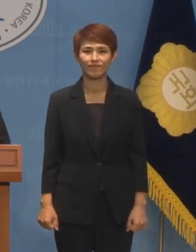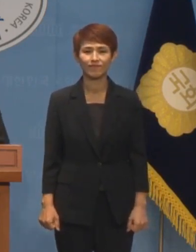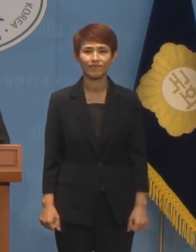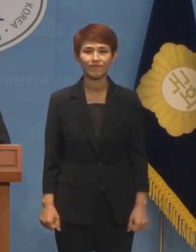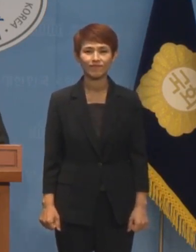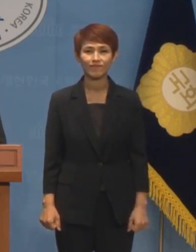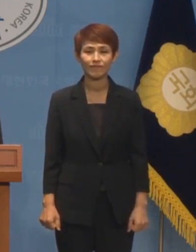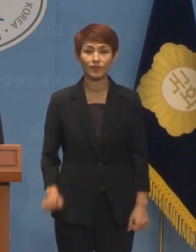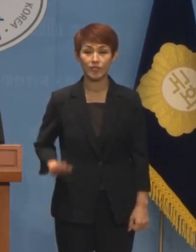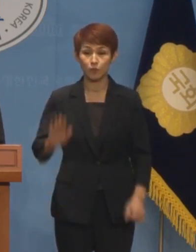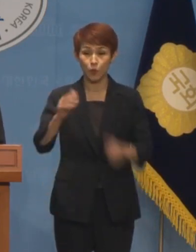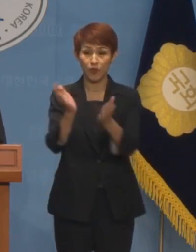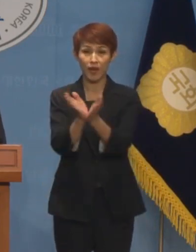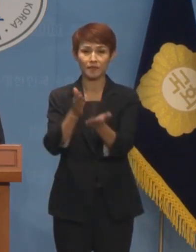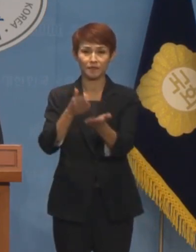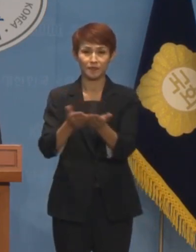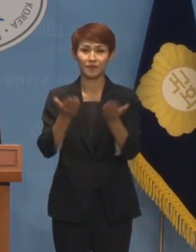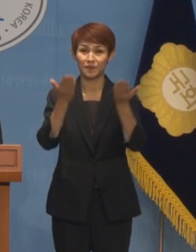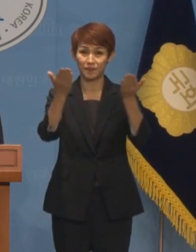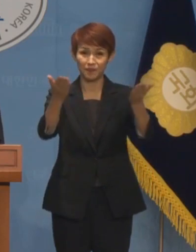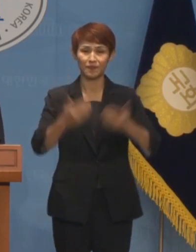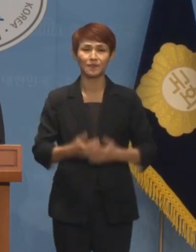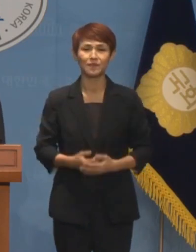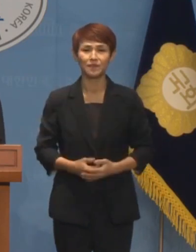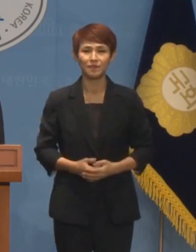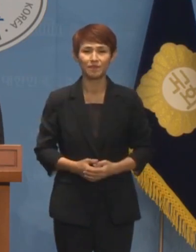네, 진보당 브리핑 하겠습니다.